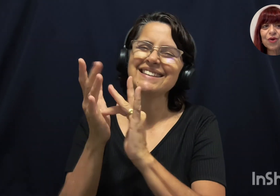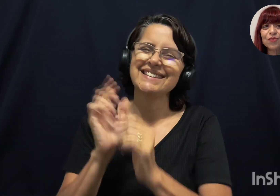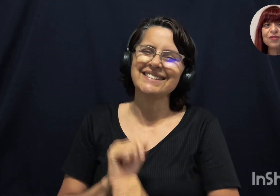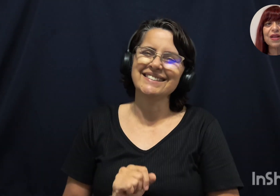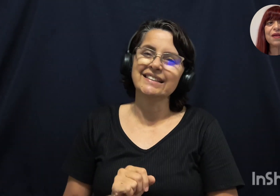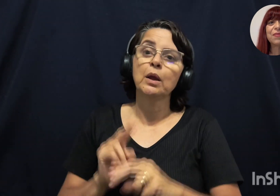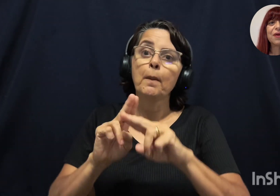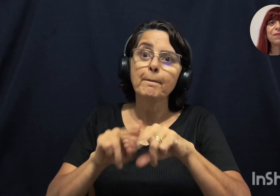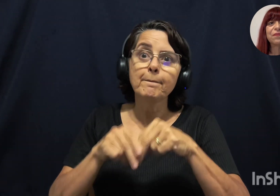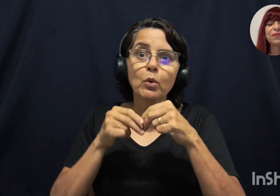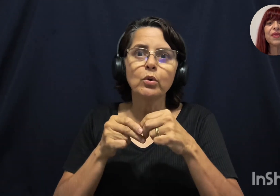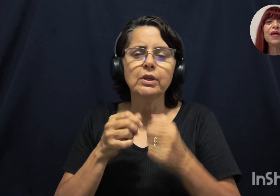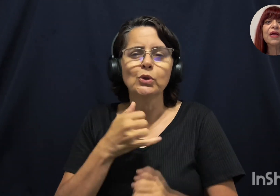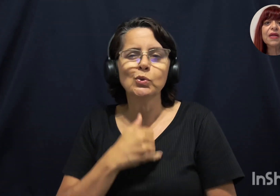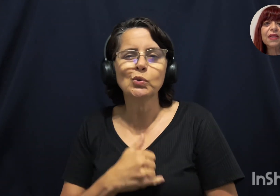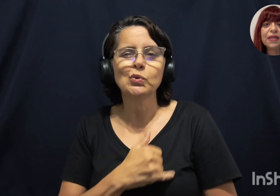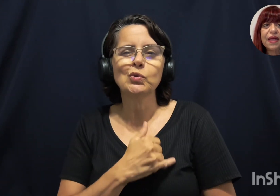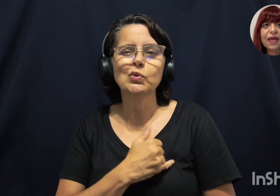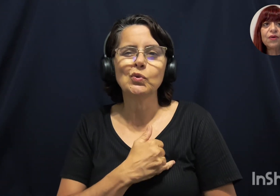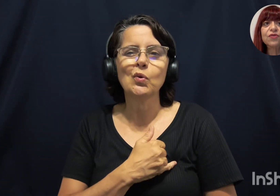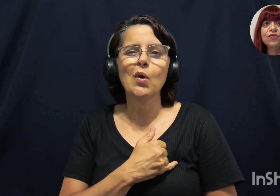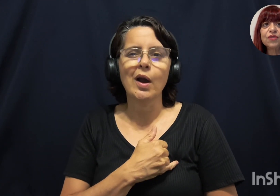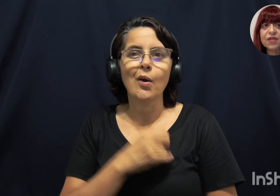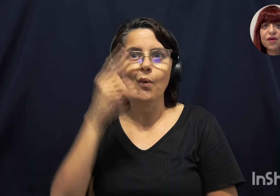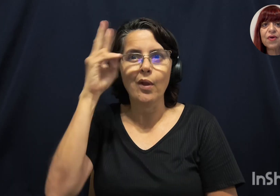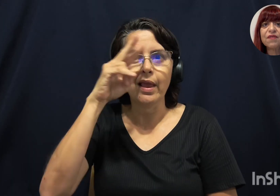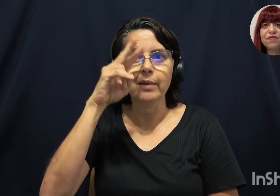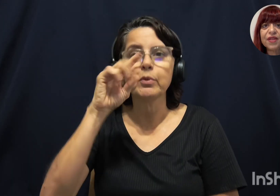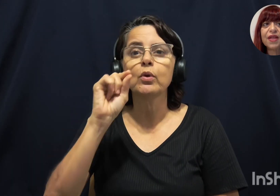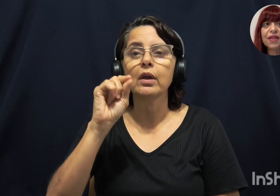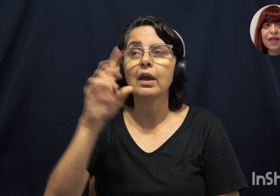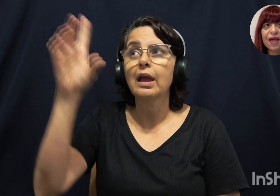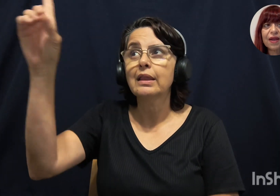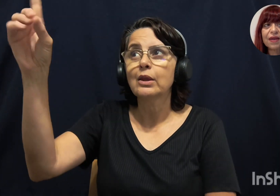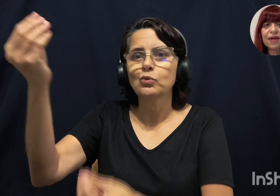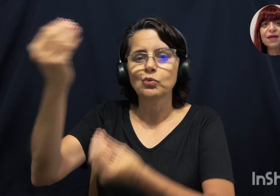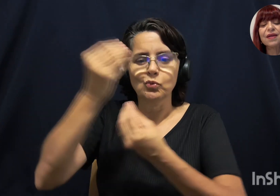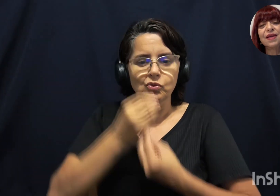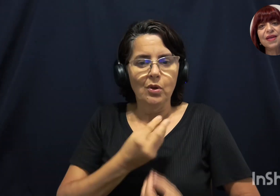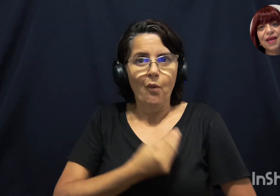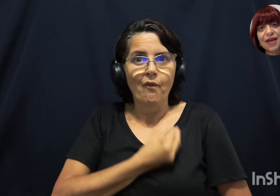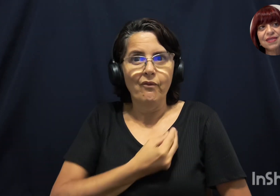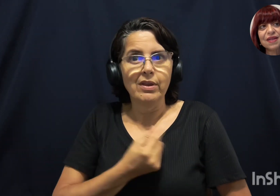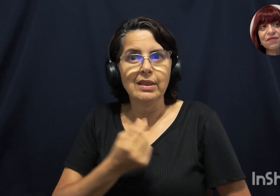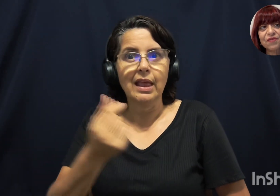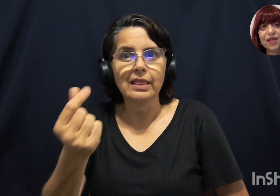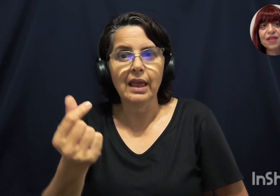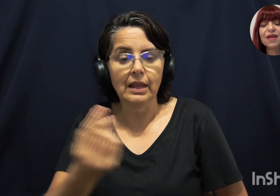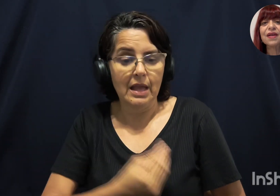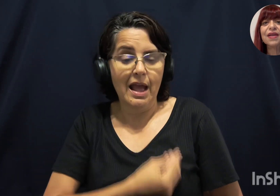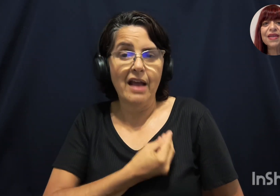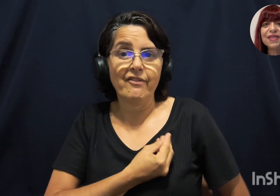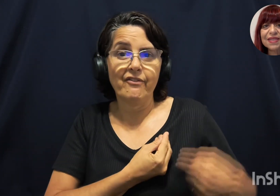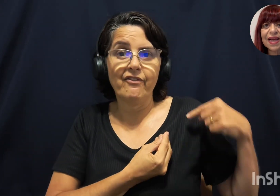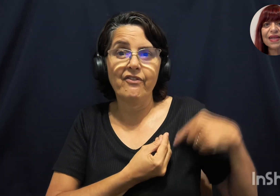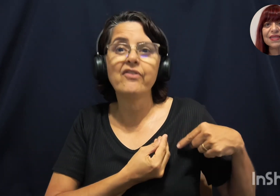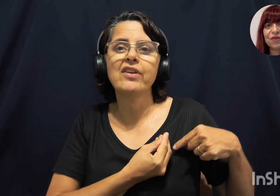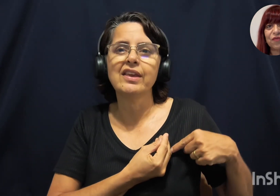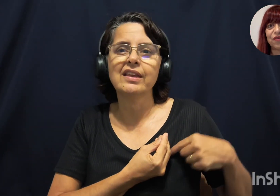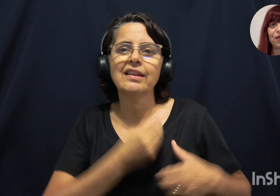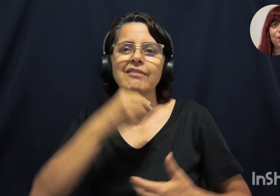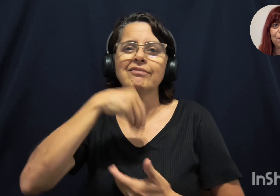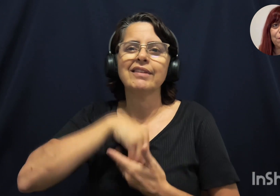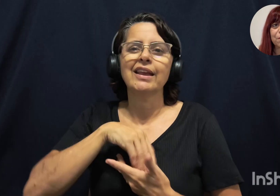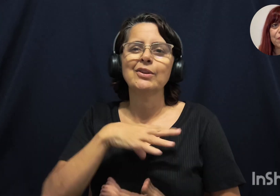evangelista João nos lembra: Deus nos deu a vida eterna e esta vida está em